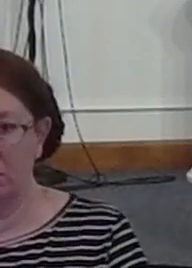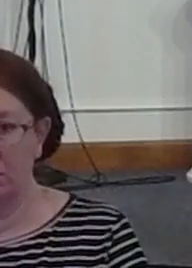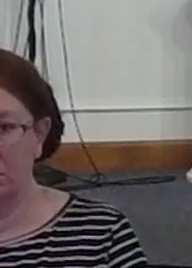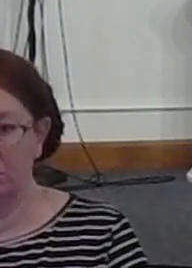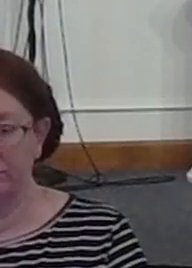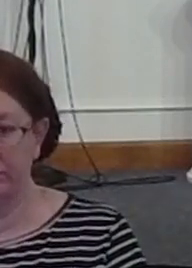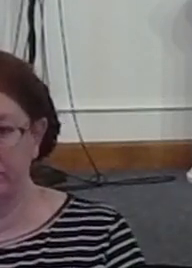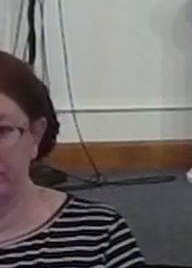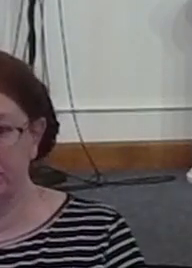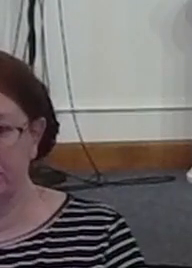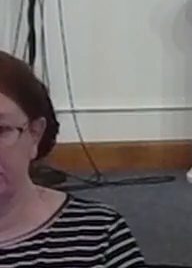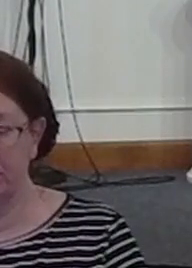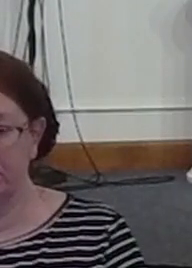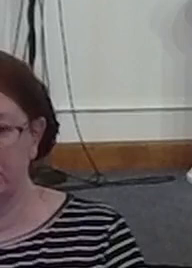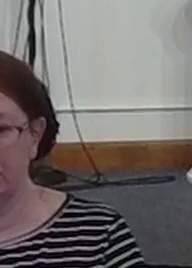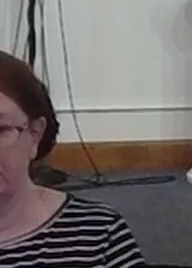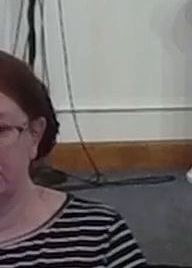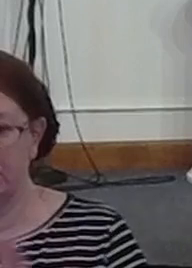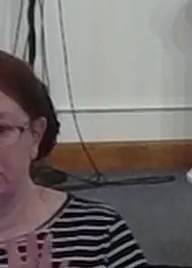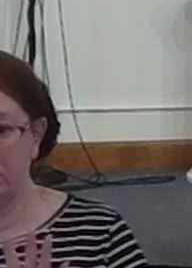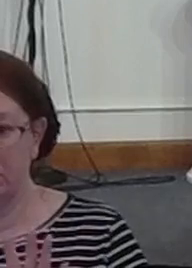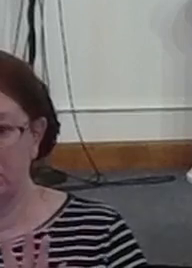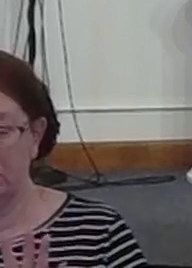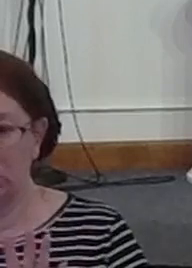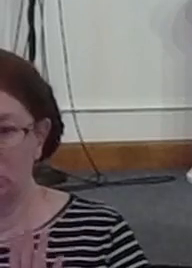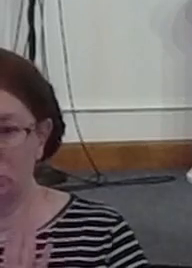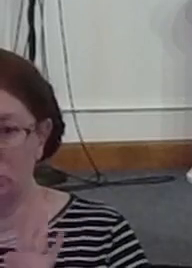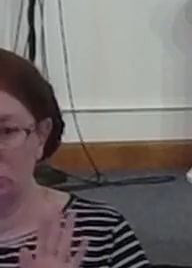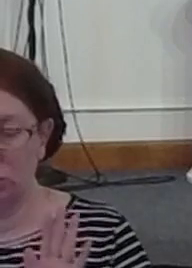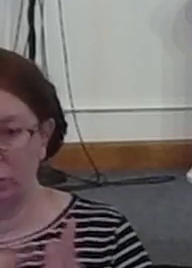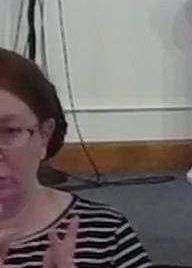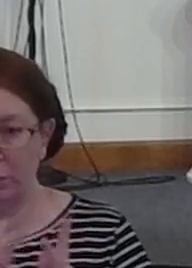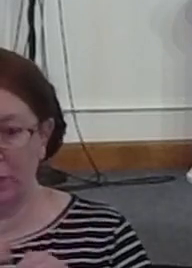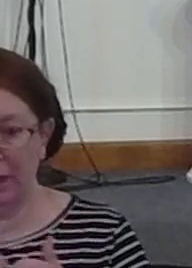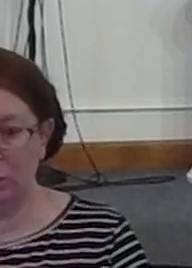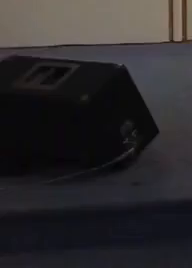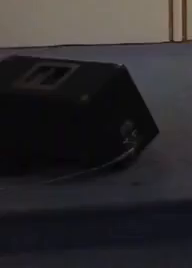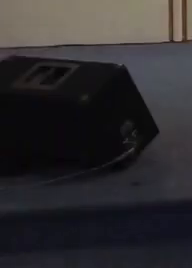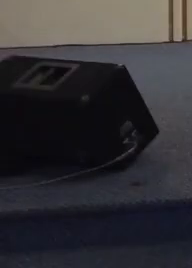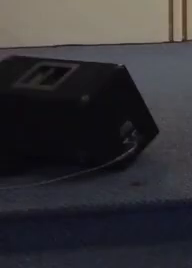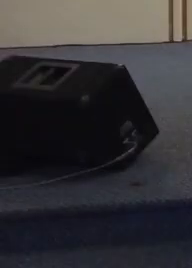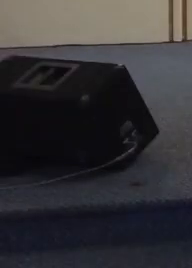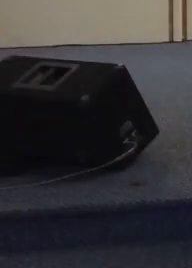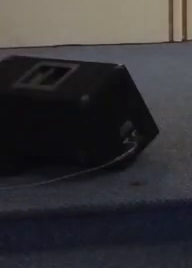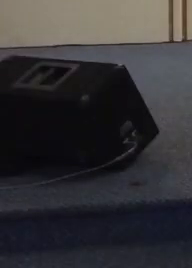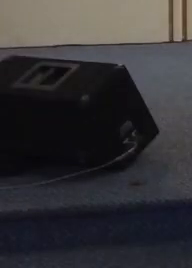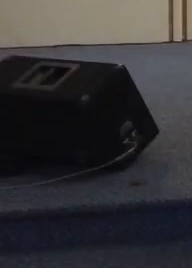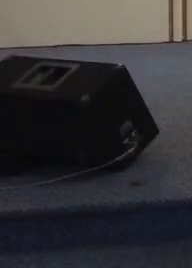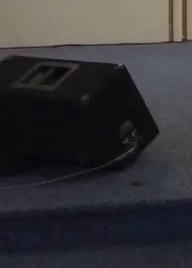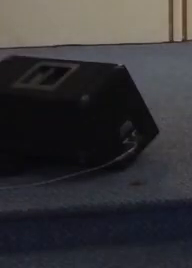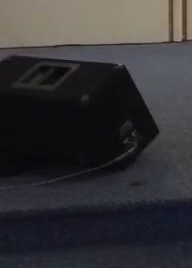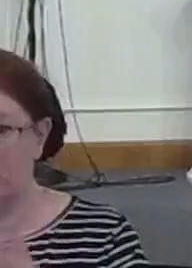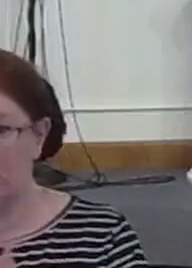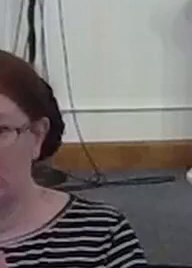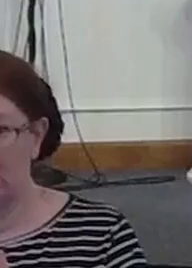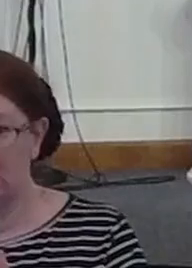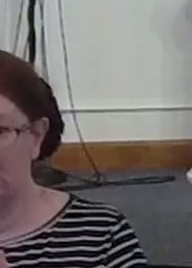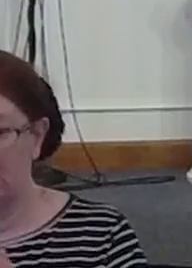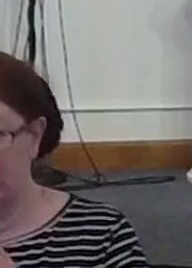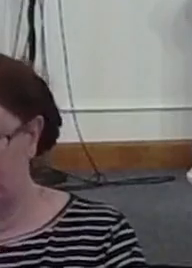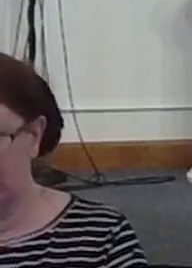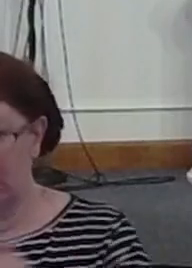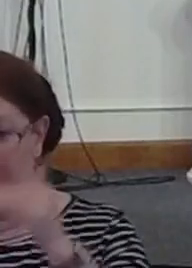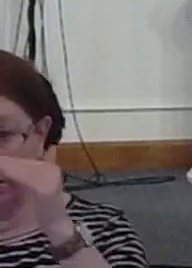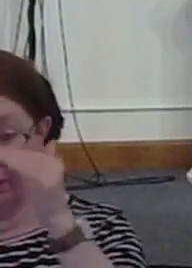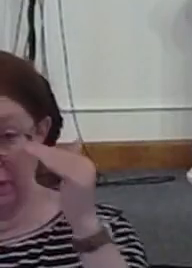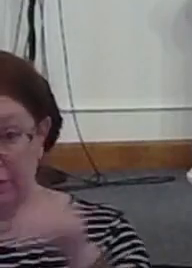parando al lado de ellos. Él le mostró a ellos cómo ser victoriosos sobre el pecado. Este hombre llamado